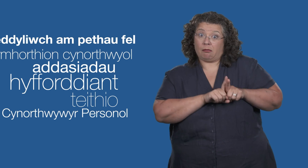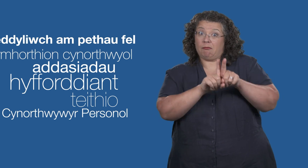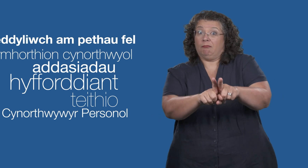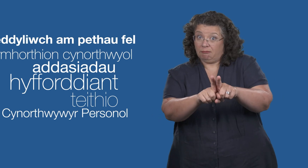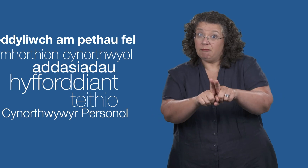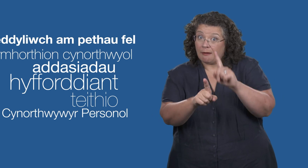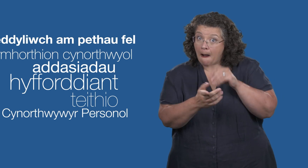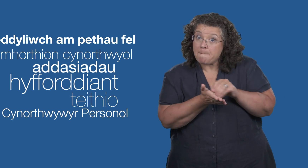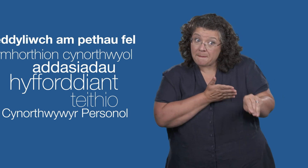Cymorth personol.